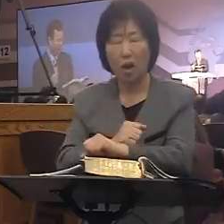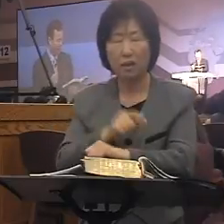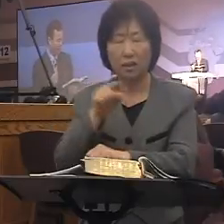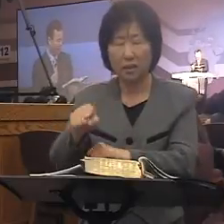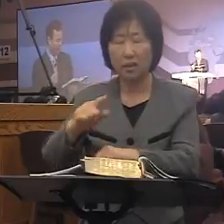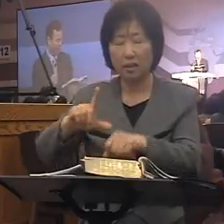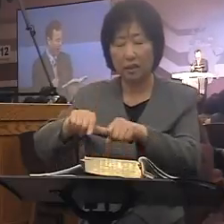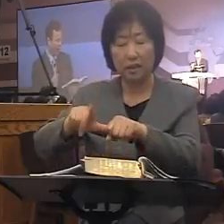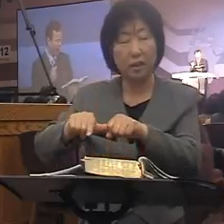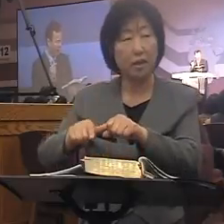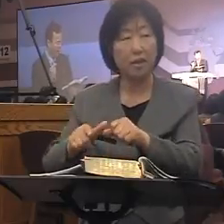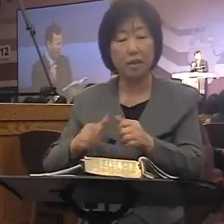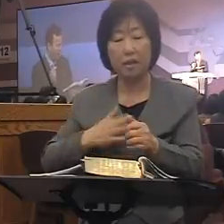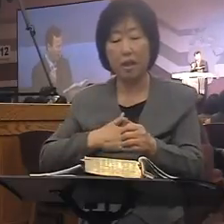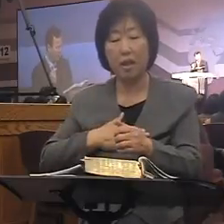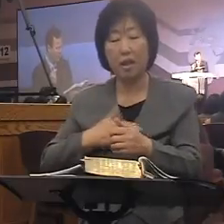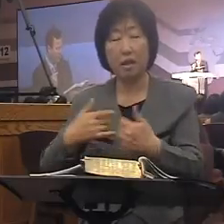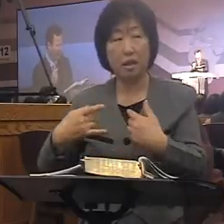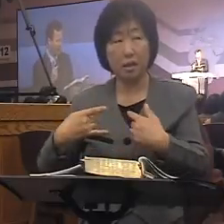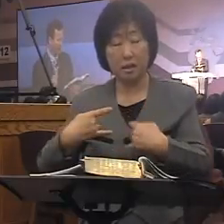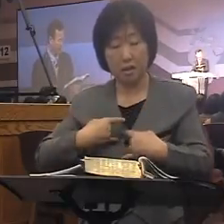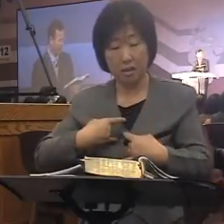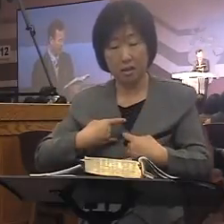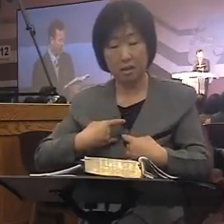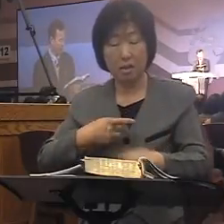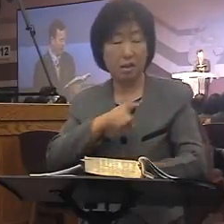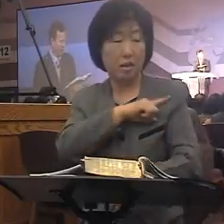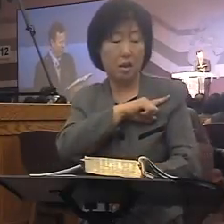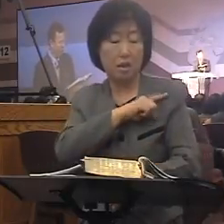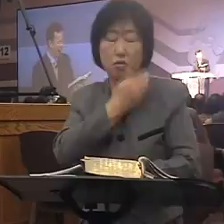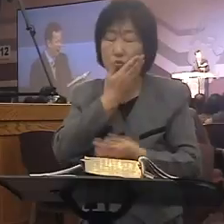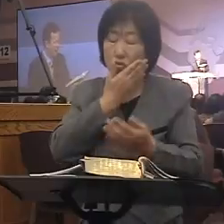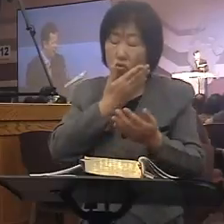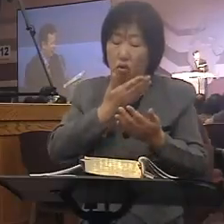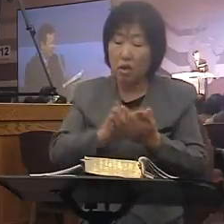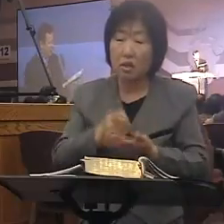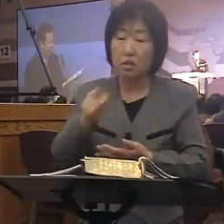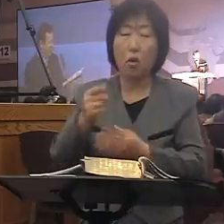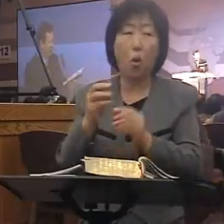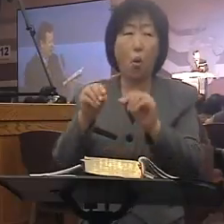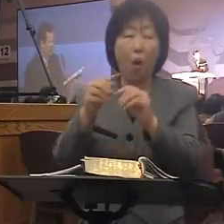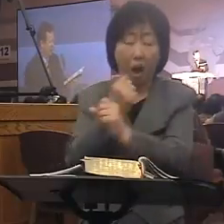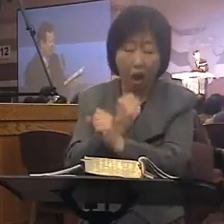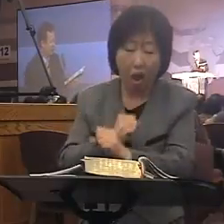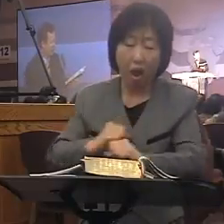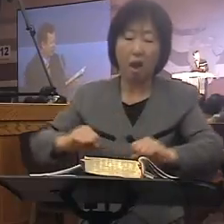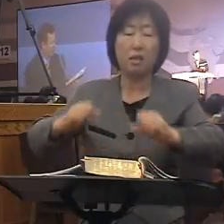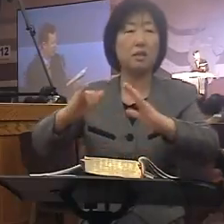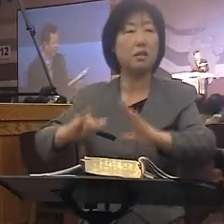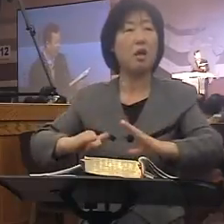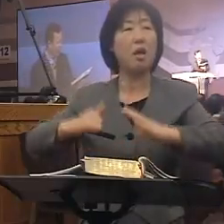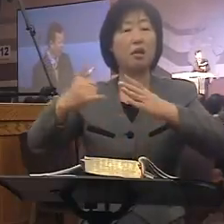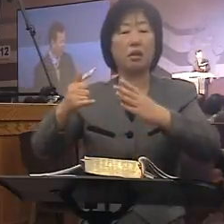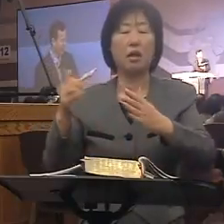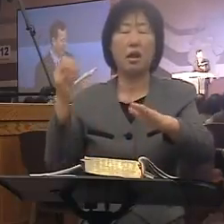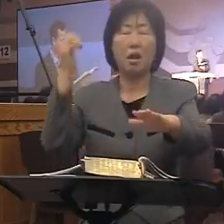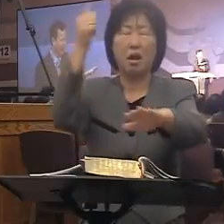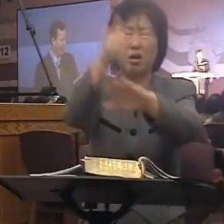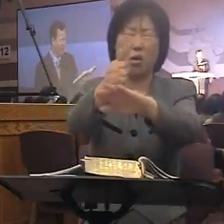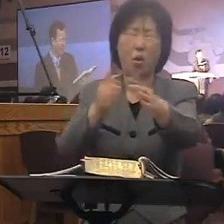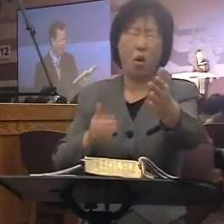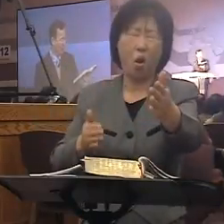시간 내게는 가장 귀하다. 저 광야 같은 세상을 끝없이